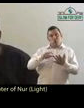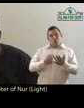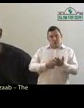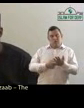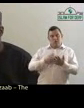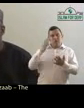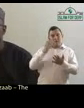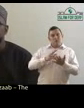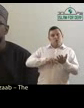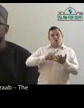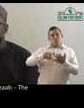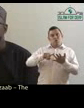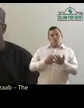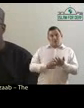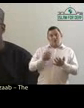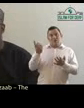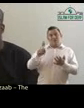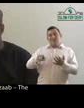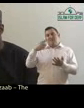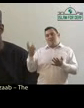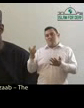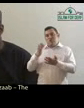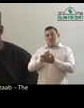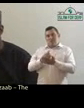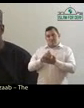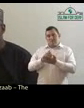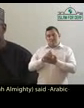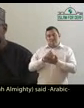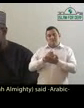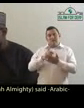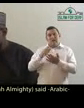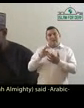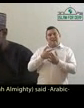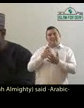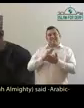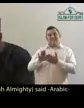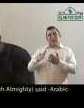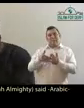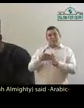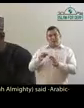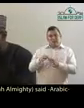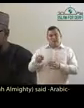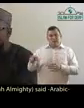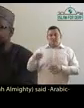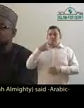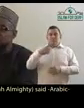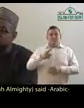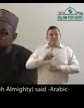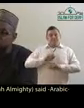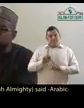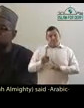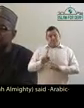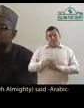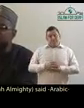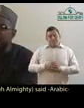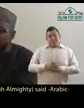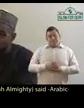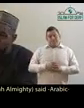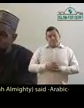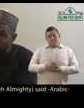of Nur, as well as the chapter of Al-Ahzab, the Confederates, where Allah Ta'ala said, لا